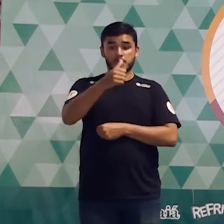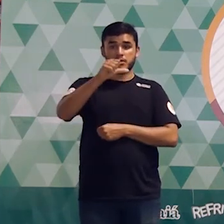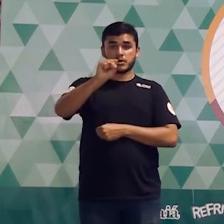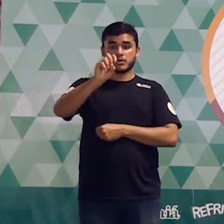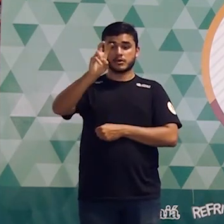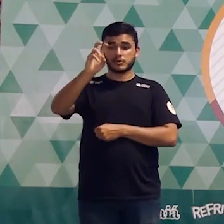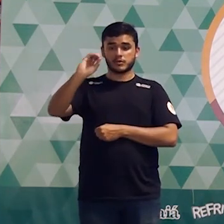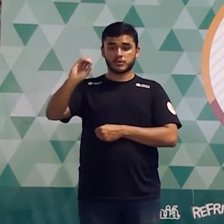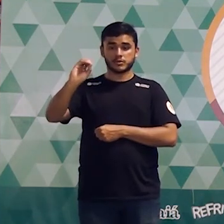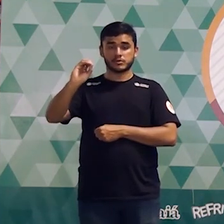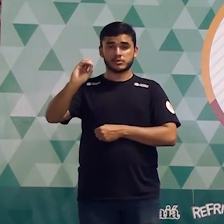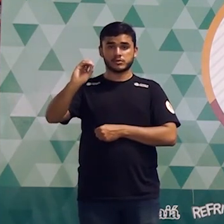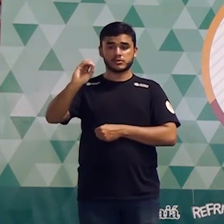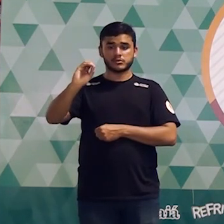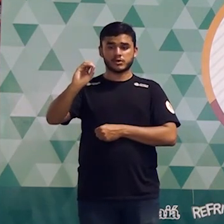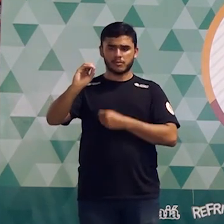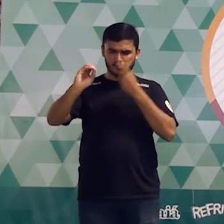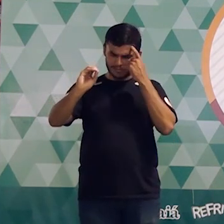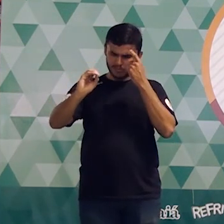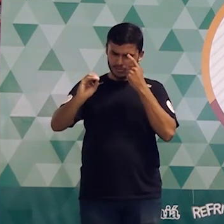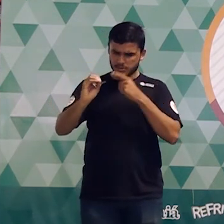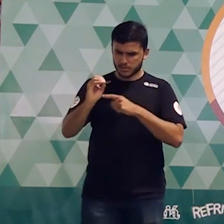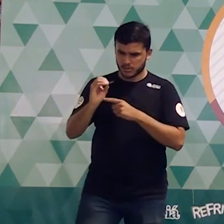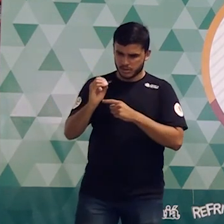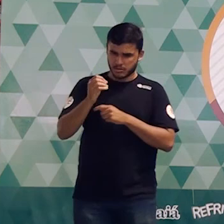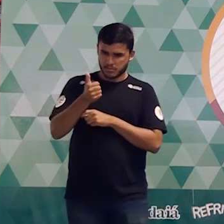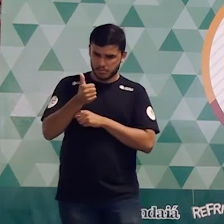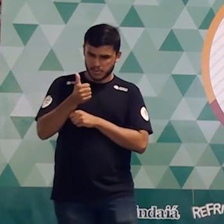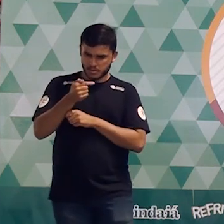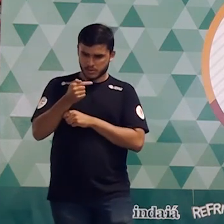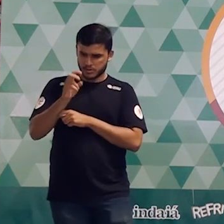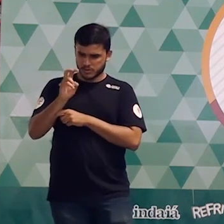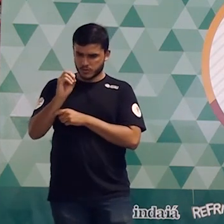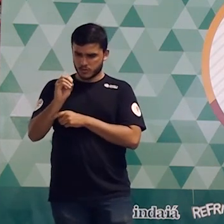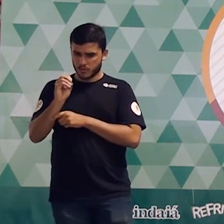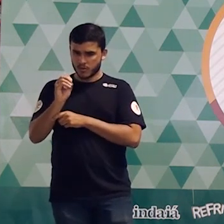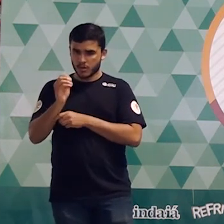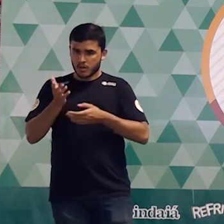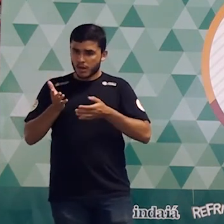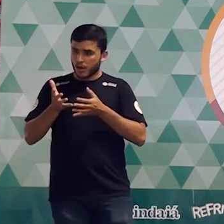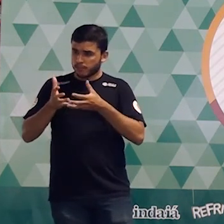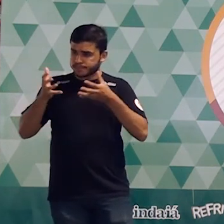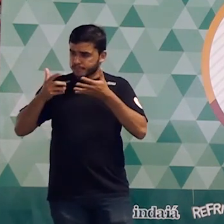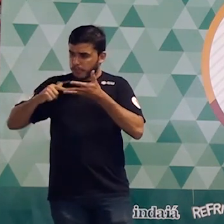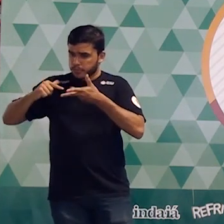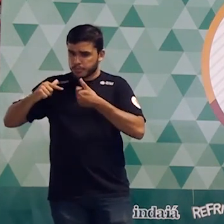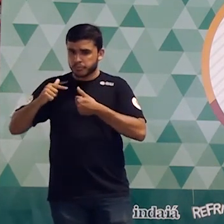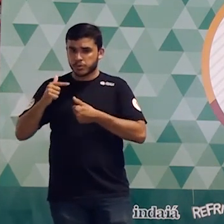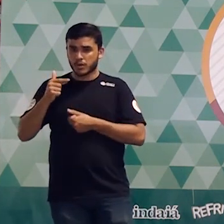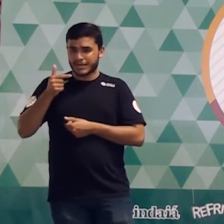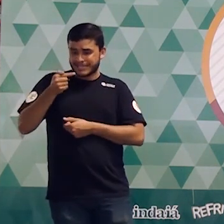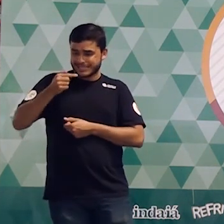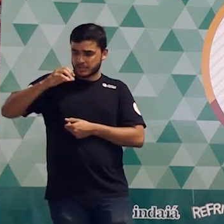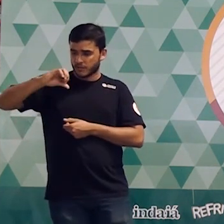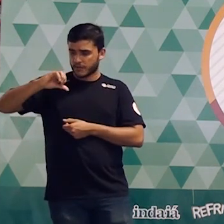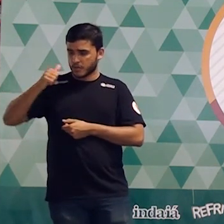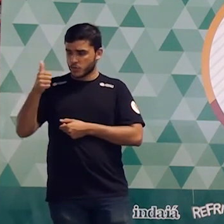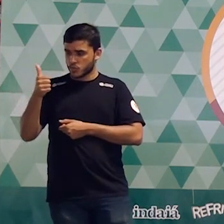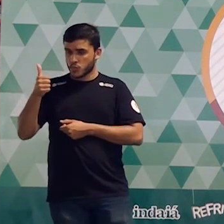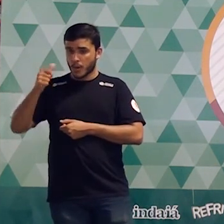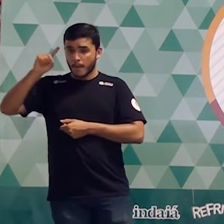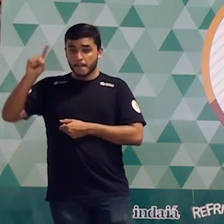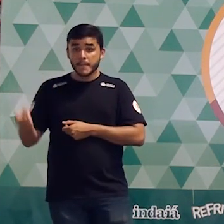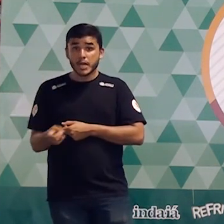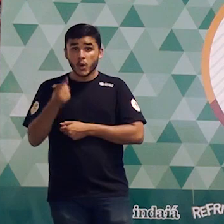Opa, aconteceu alguma coisa aí. Alguma coisa mudou para o ser humano aumentar tão rápido.